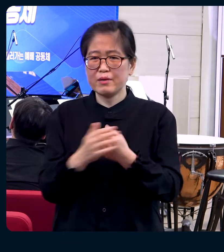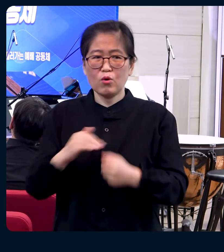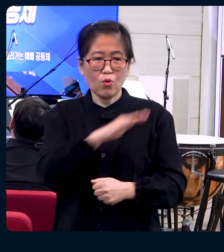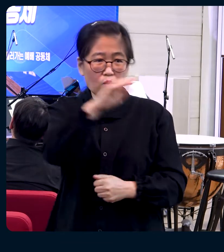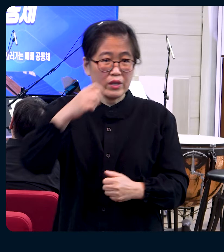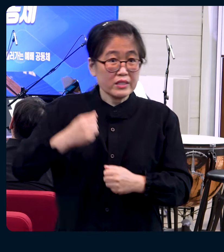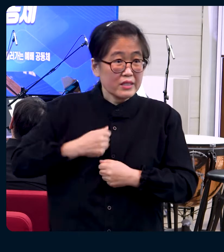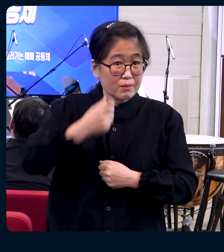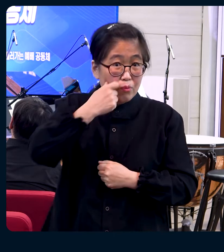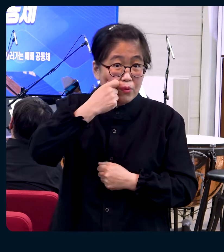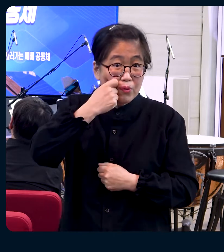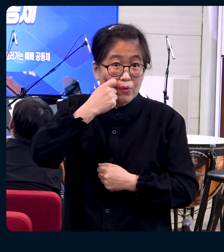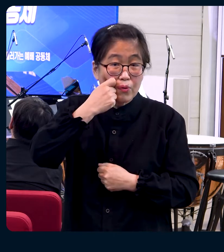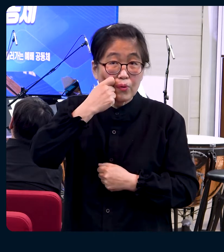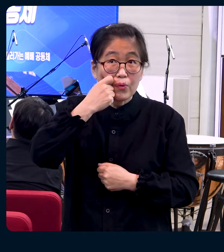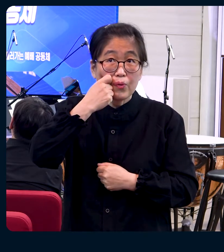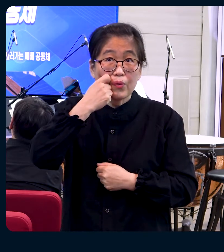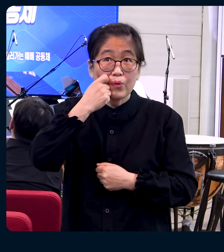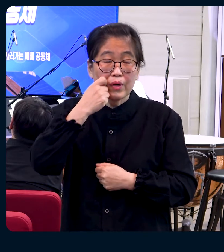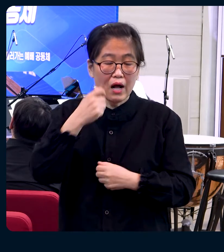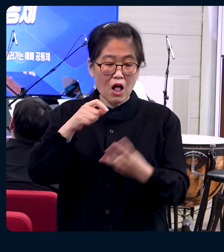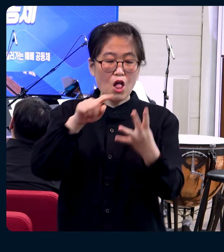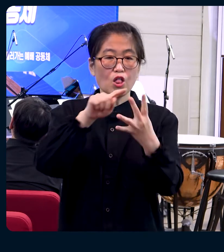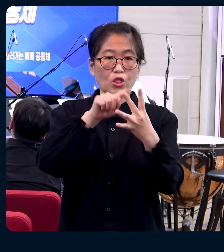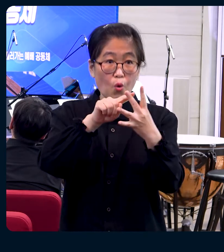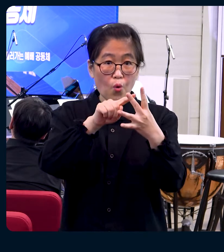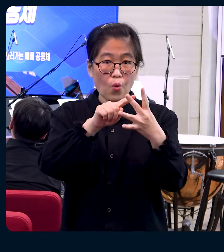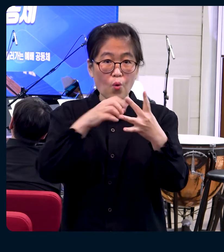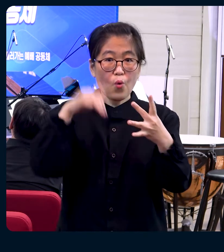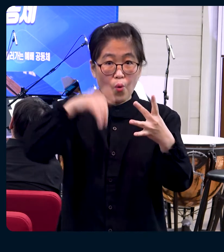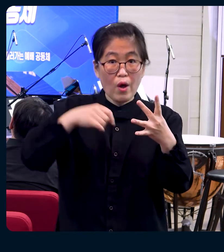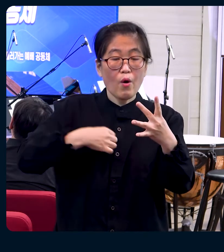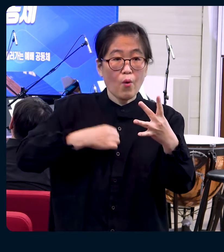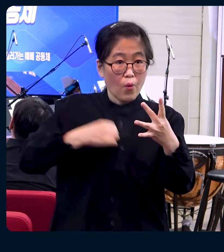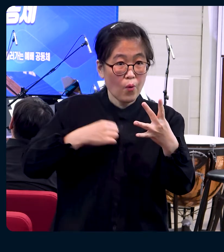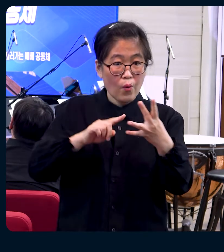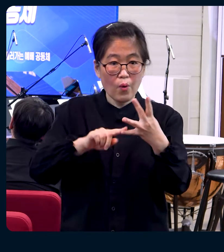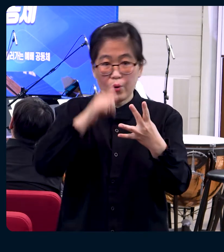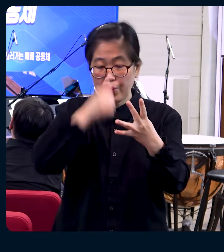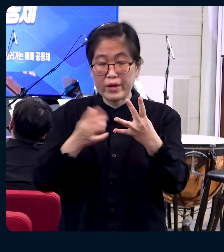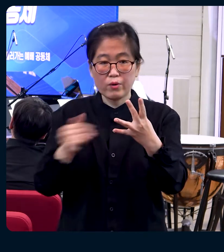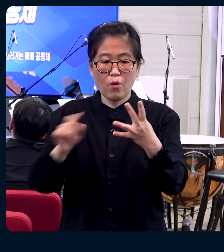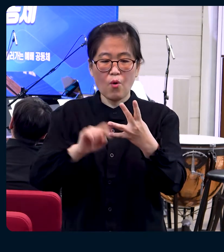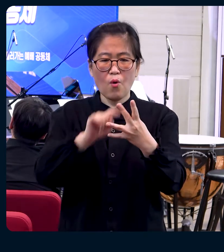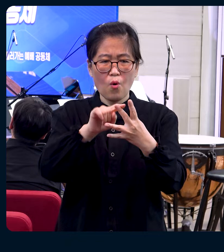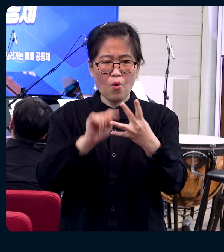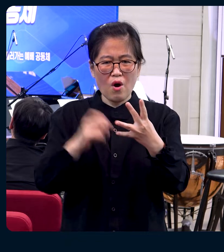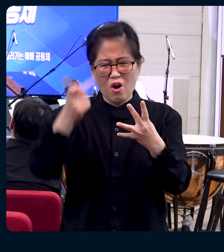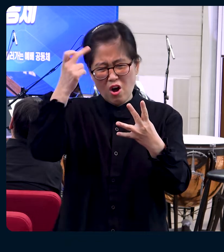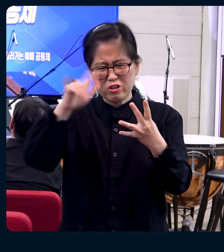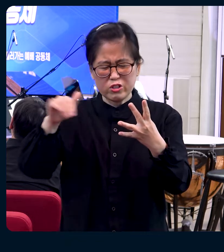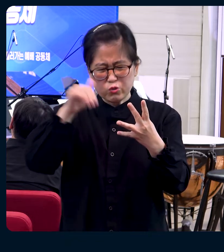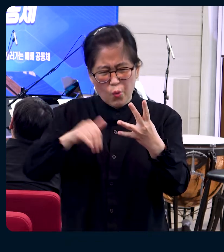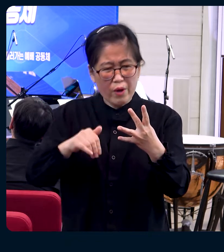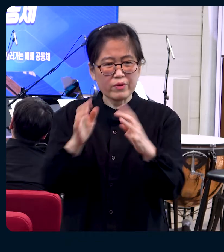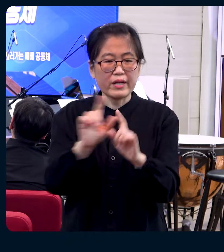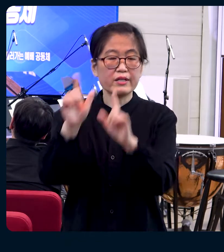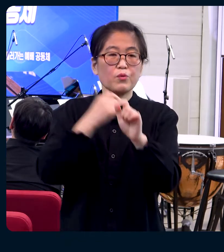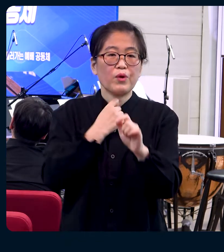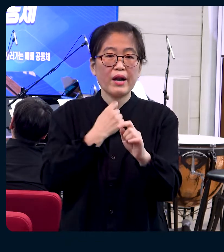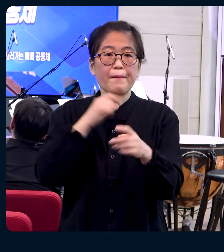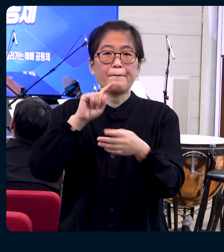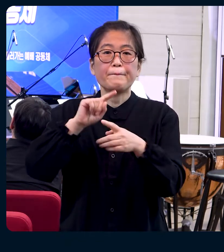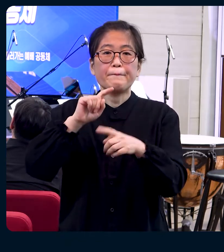때문입니다. 반대로 노예 옷과 죄수 옷은 형들이 평생 노예로 살기를